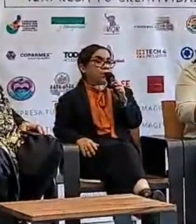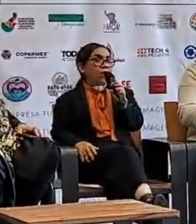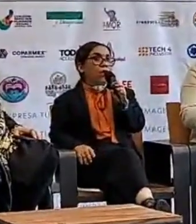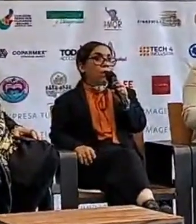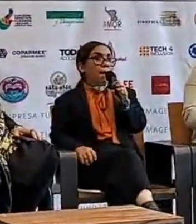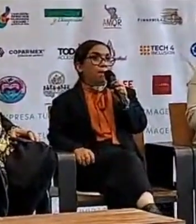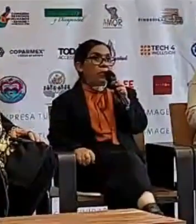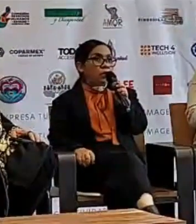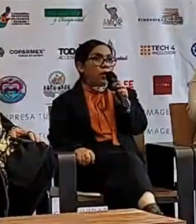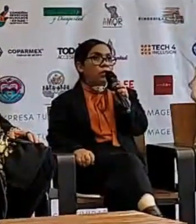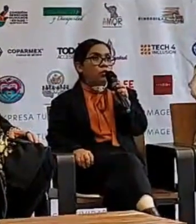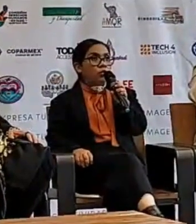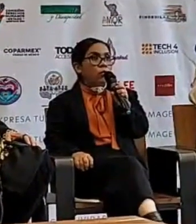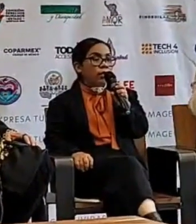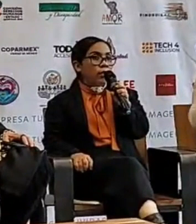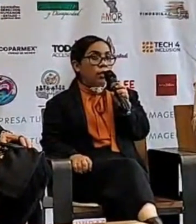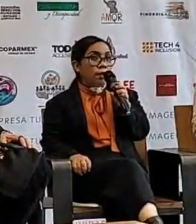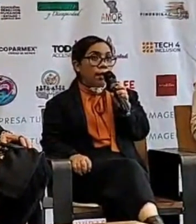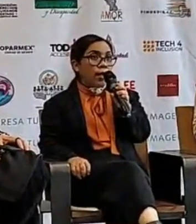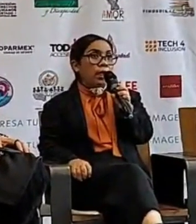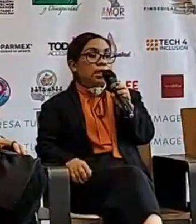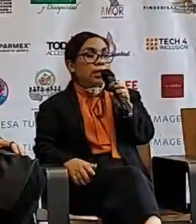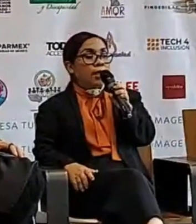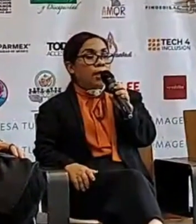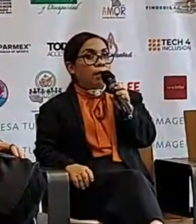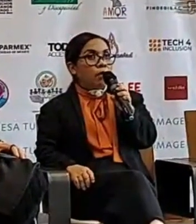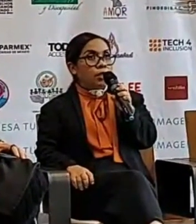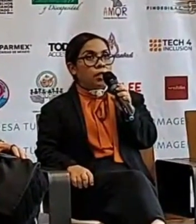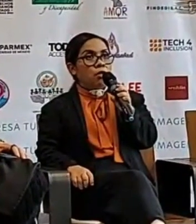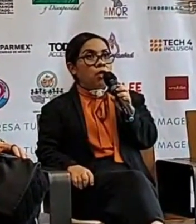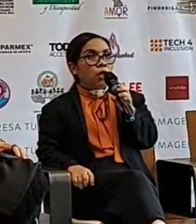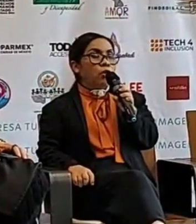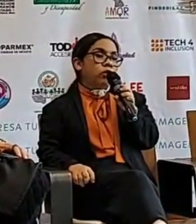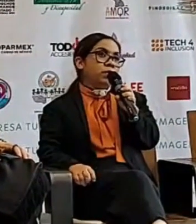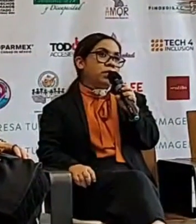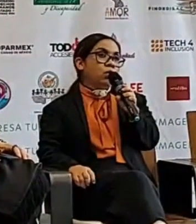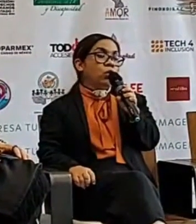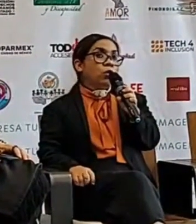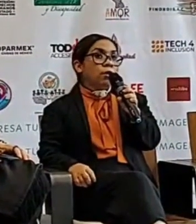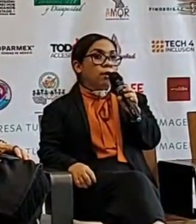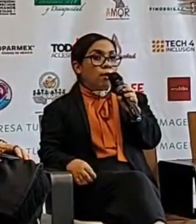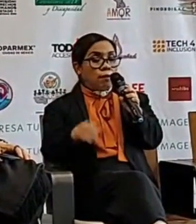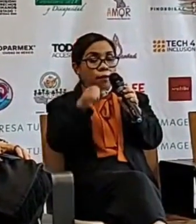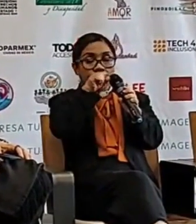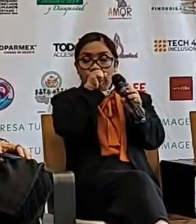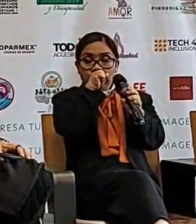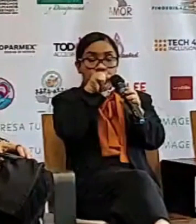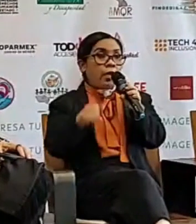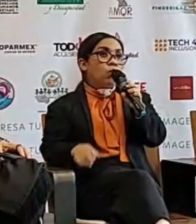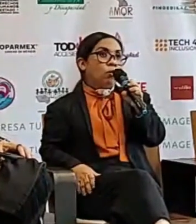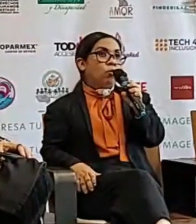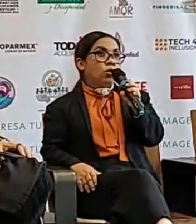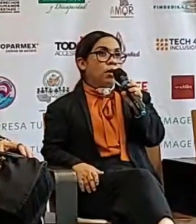discapacidad visual, soy una mujer de talla baja de cabello castaño claro hoy visto de